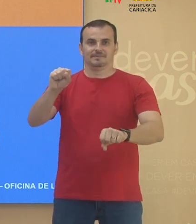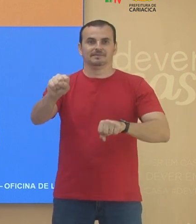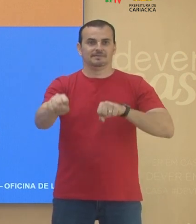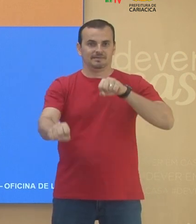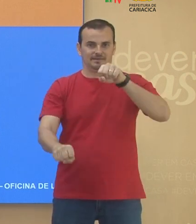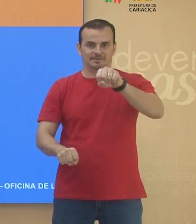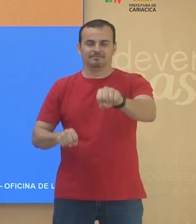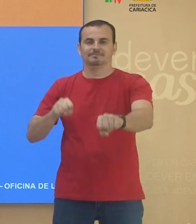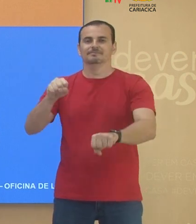Bicicleta.